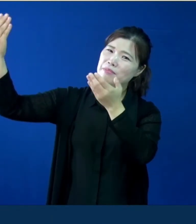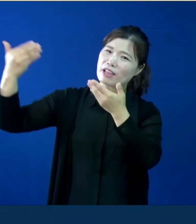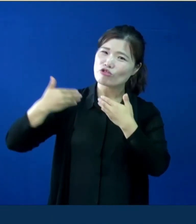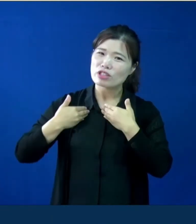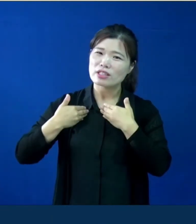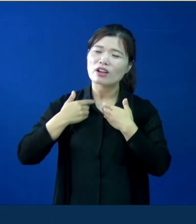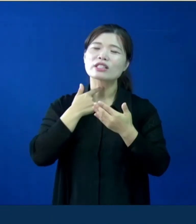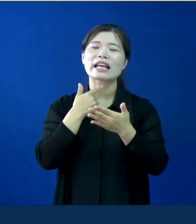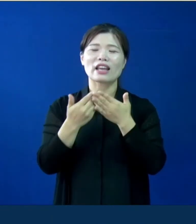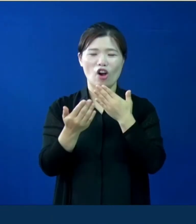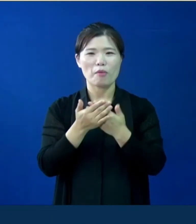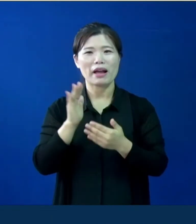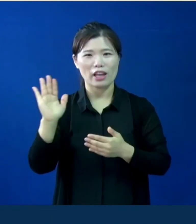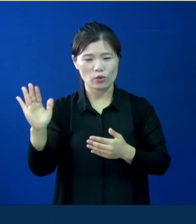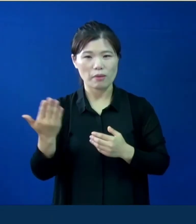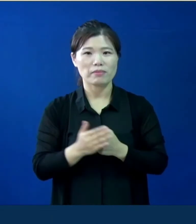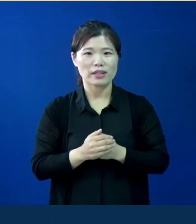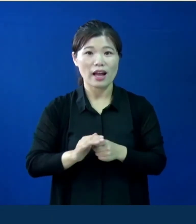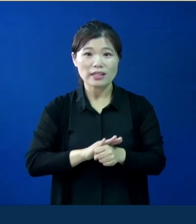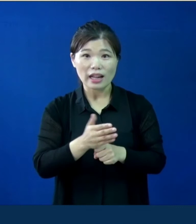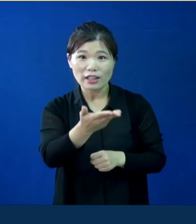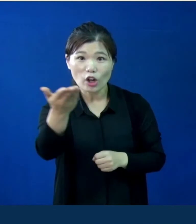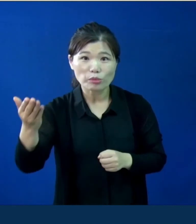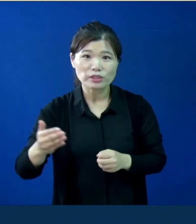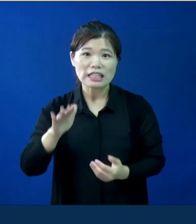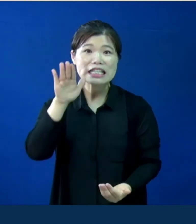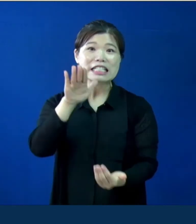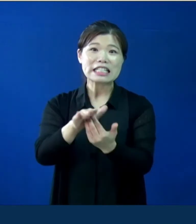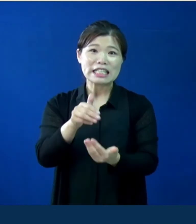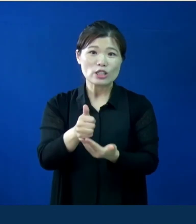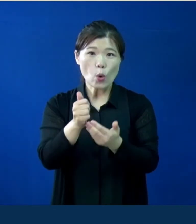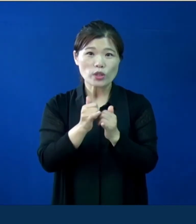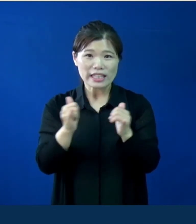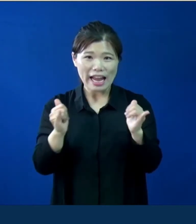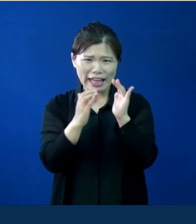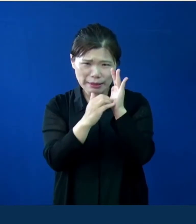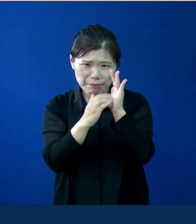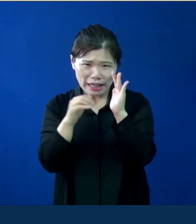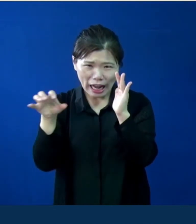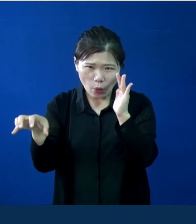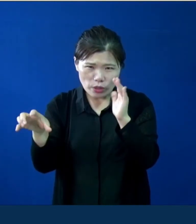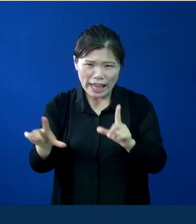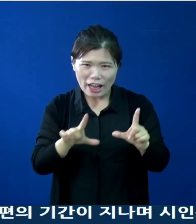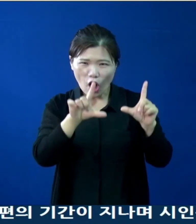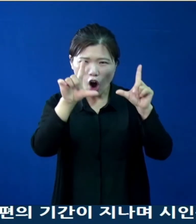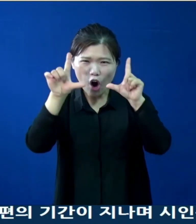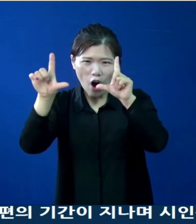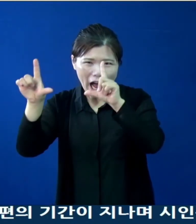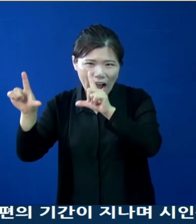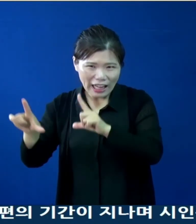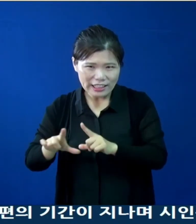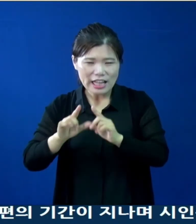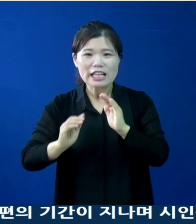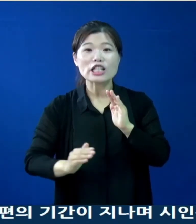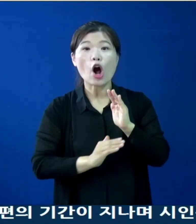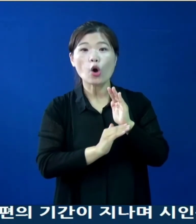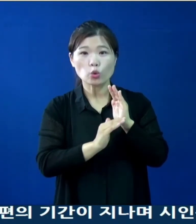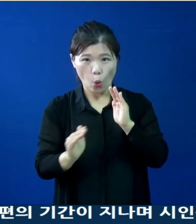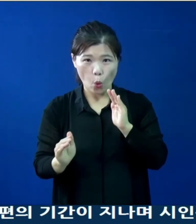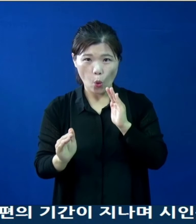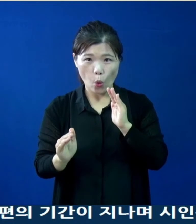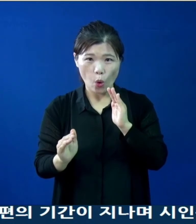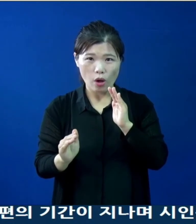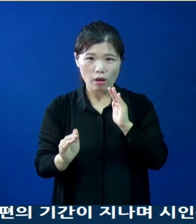겁니다. 사랑하는 여러분, 지존자의 은밀한 곳에 거하는 성도들은 하나님의 이름을